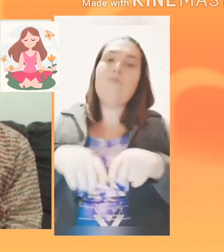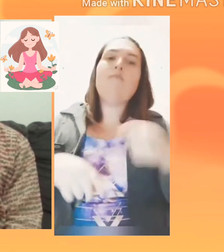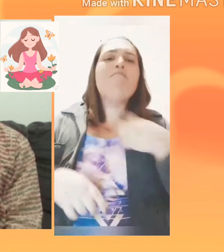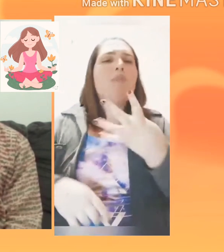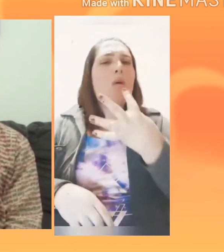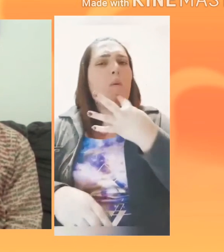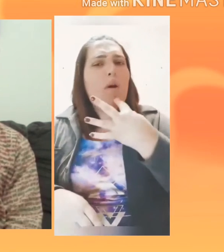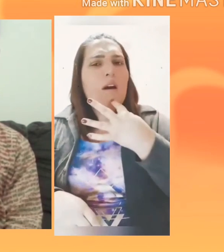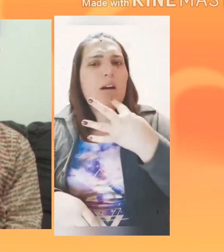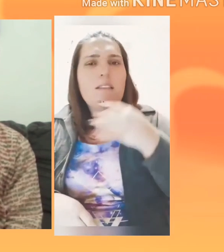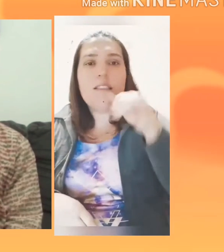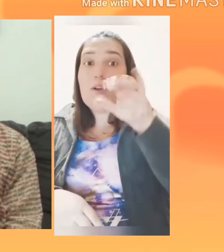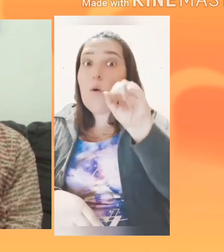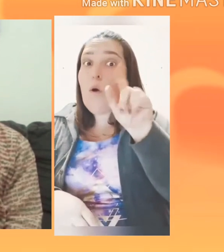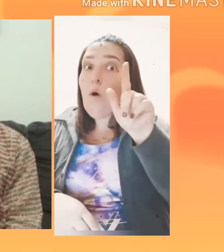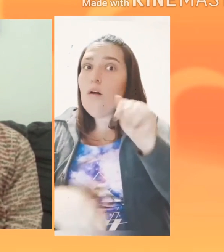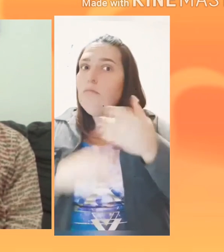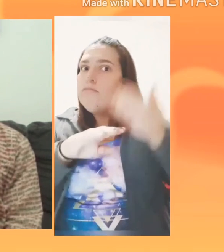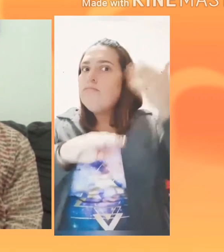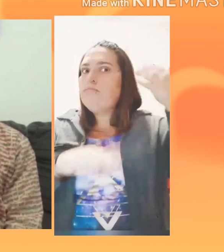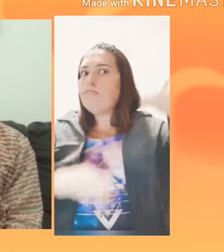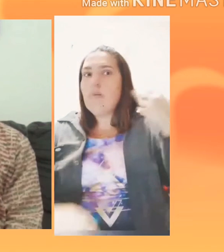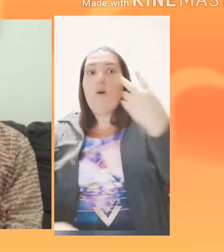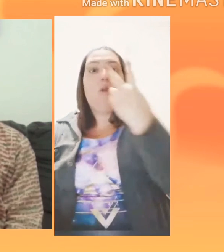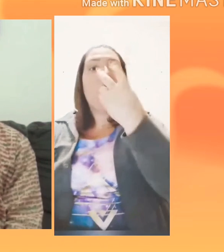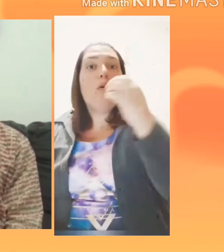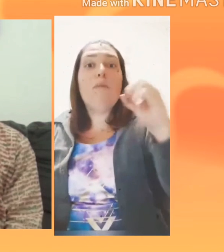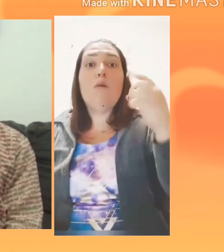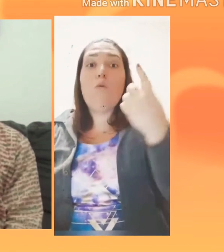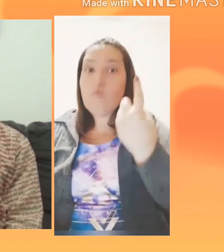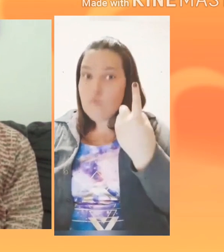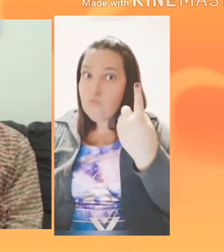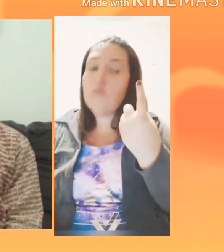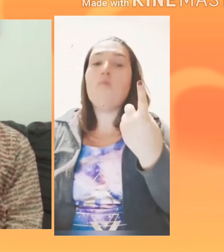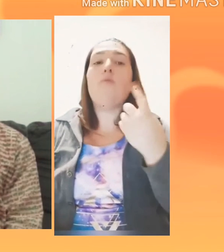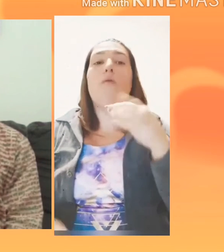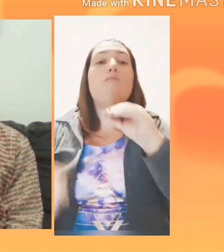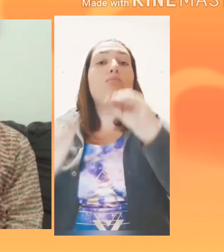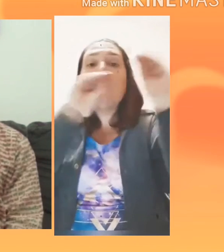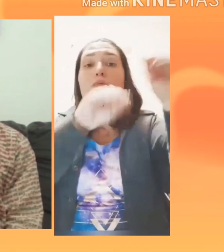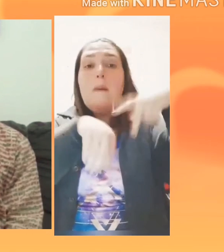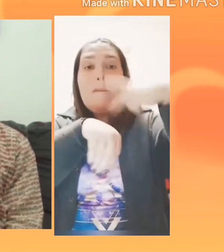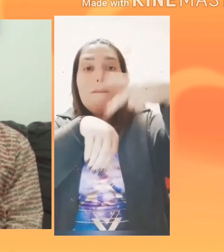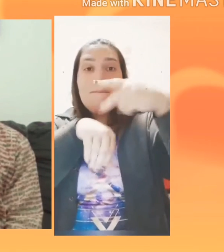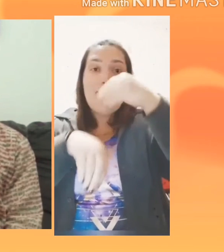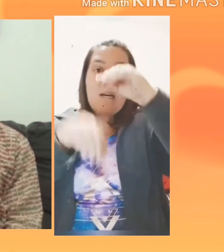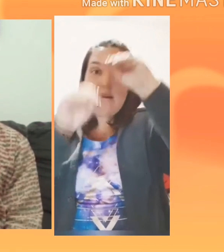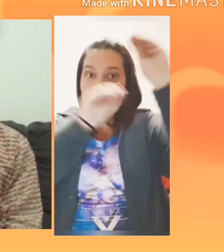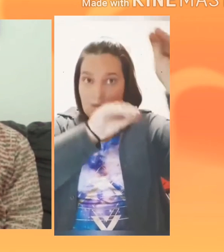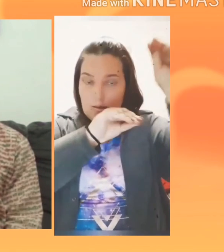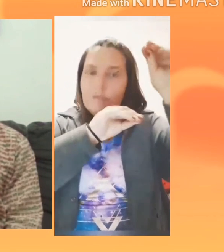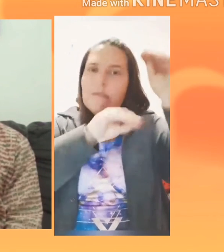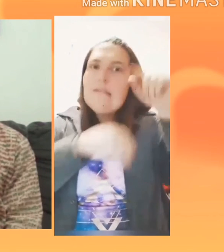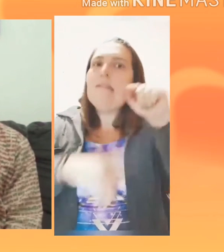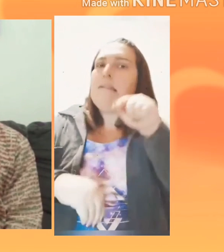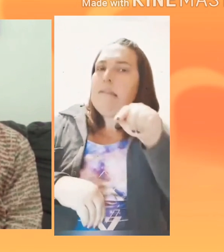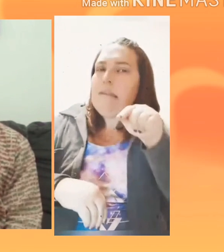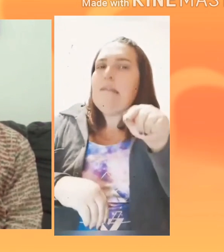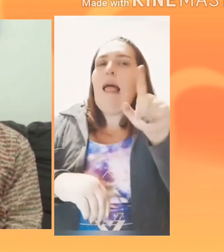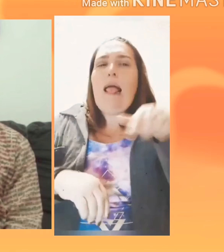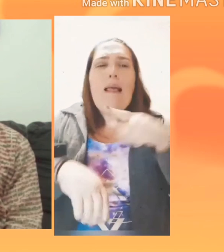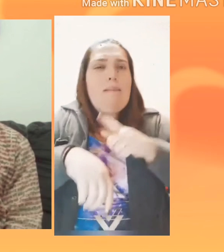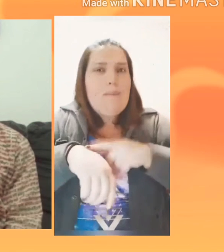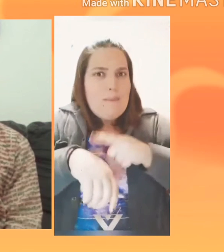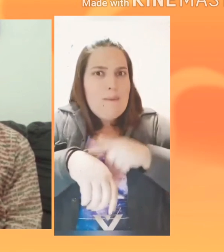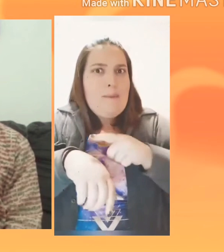morar fora, estudar fora. É um período muitas vezes conturbado na nossa